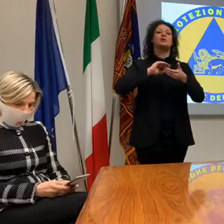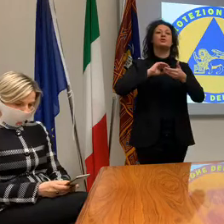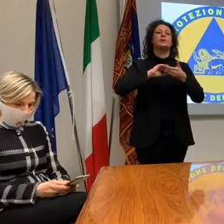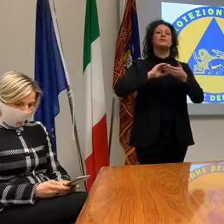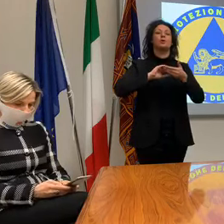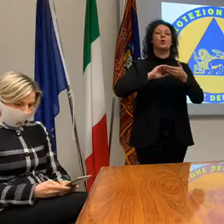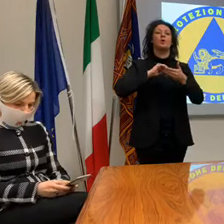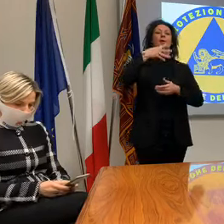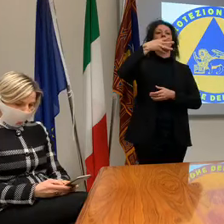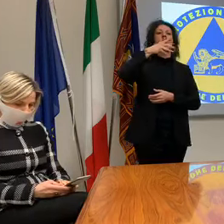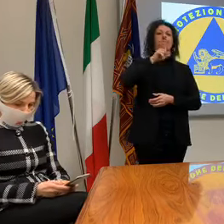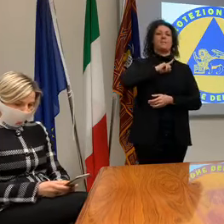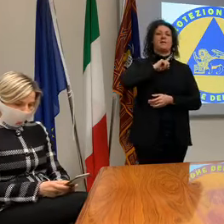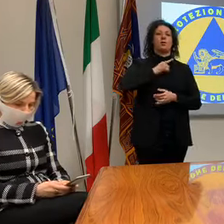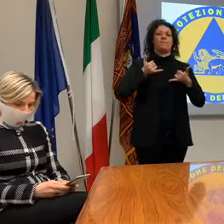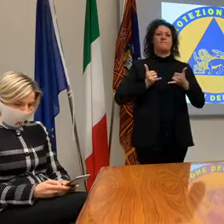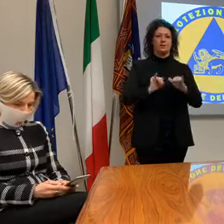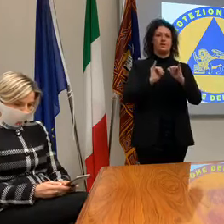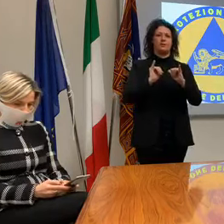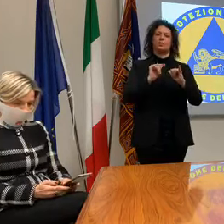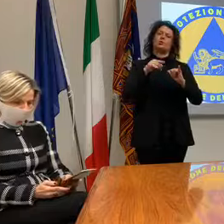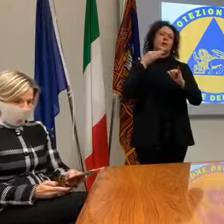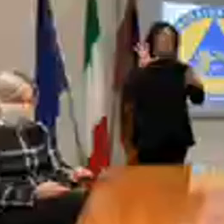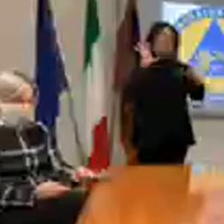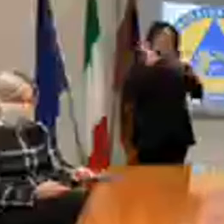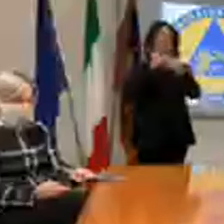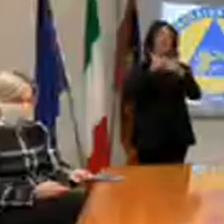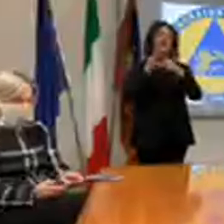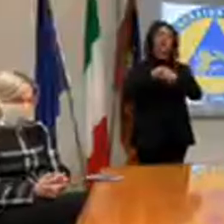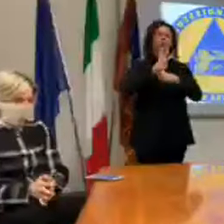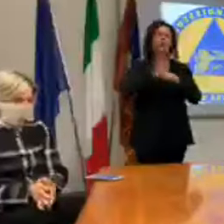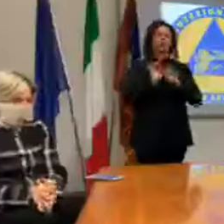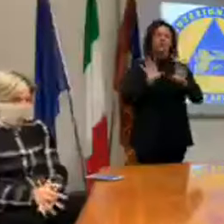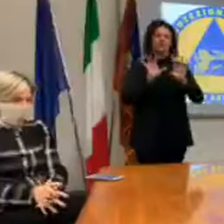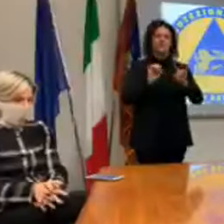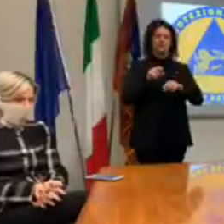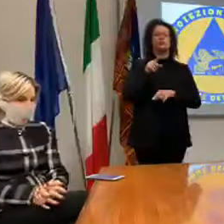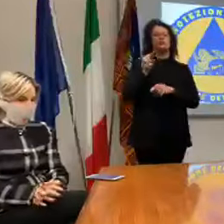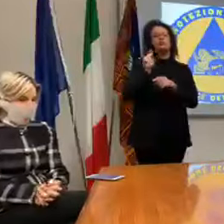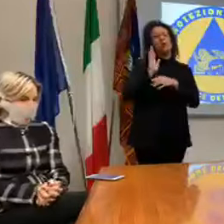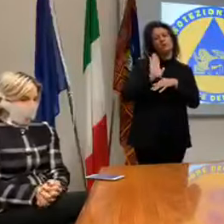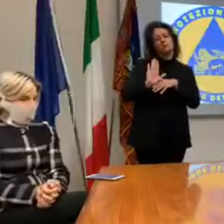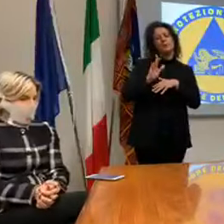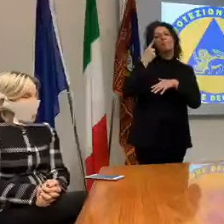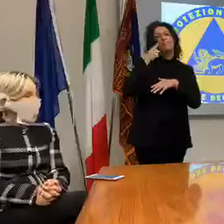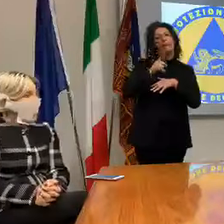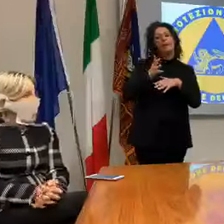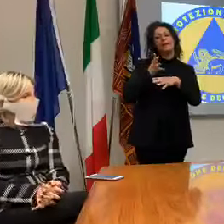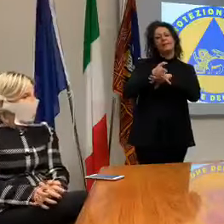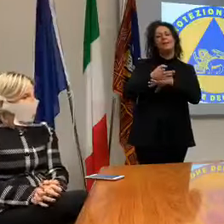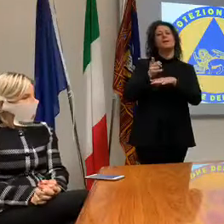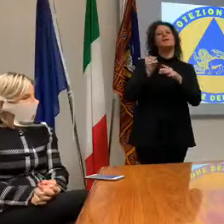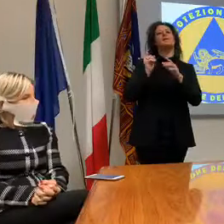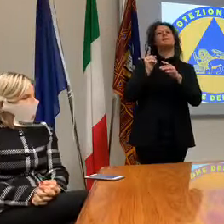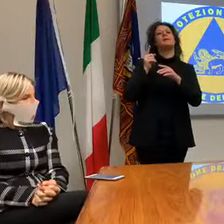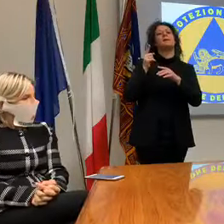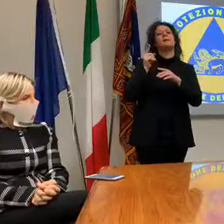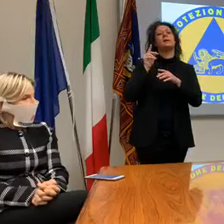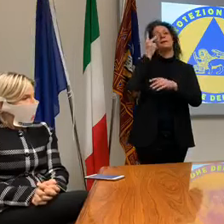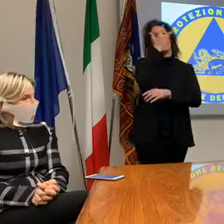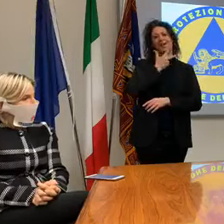sempre comunque per il coronavirus, e diciamo più dedicato alle spese sul coronavirus di Treviso, 1 milione, 2 milioni in